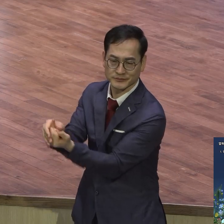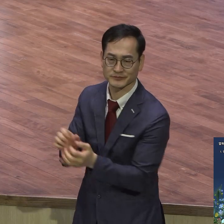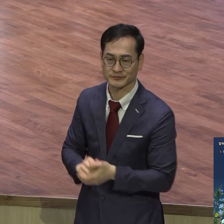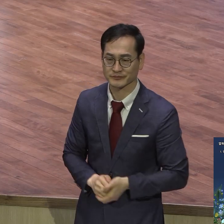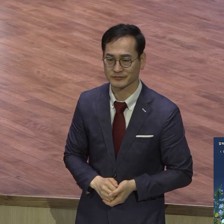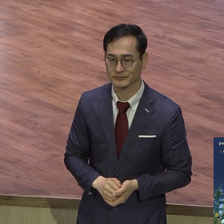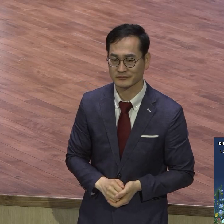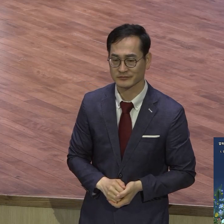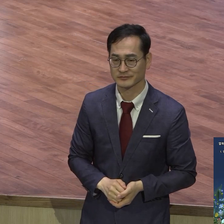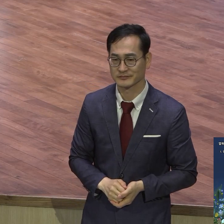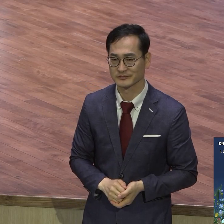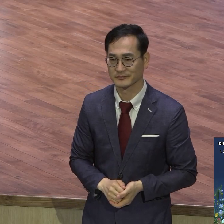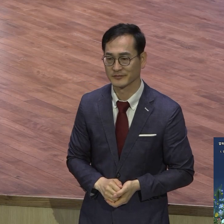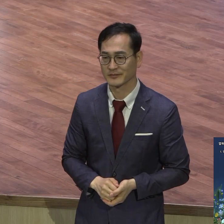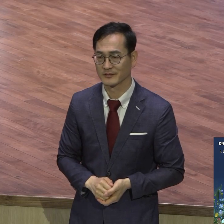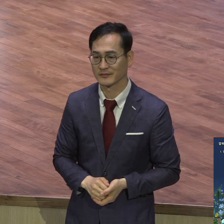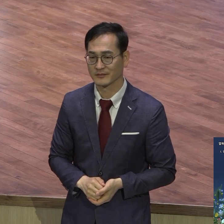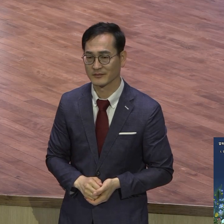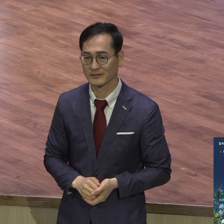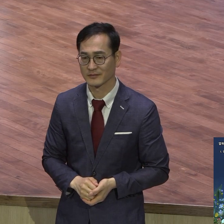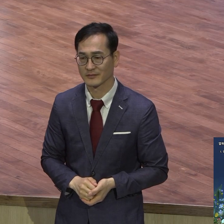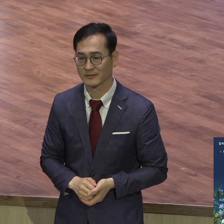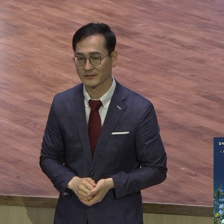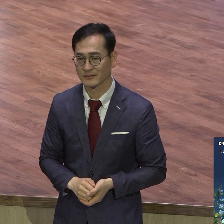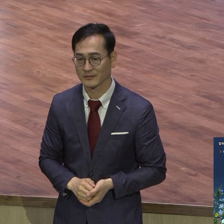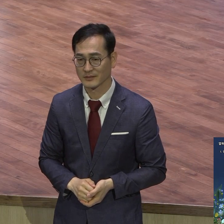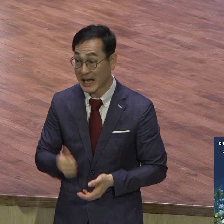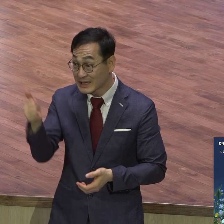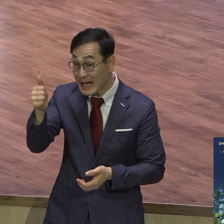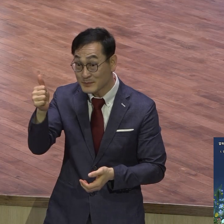오래 살아요. 이것들이 다 하나님 되어 있어요.